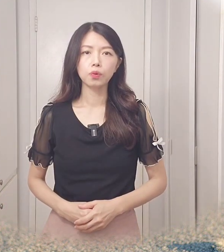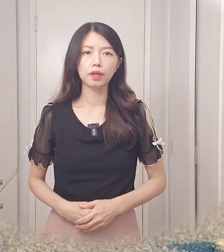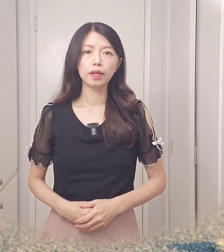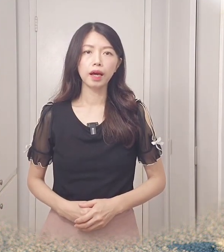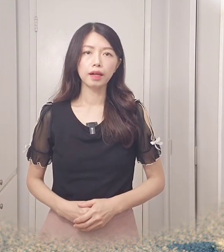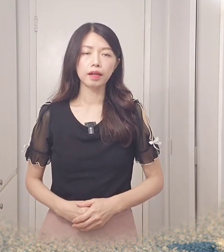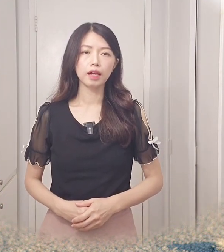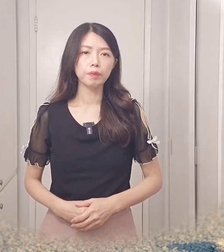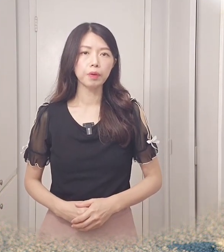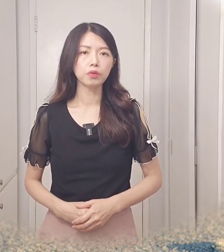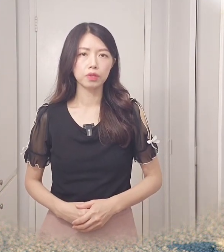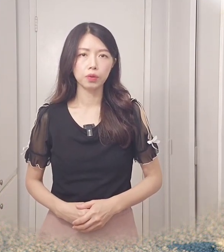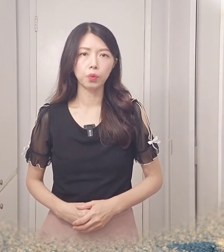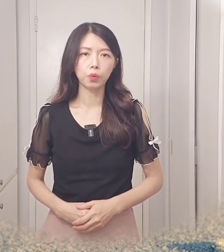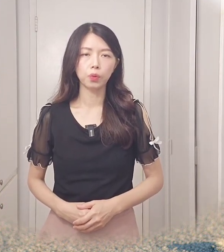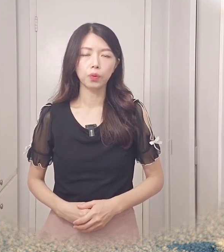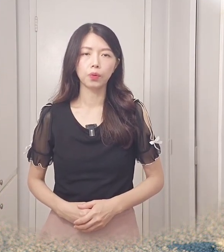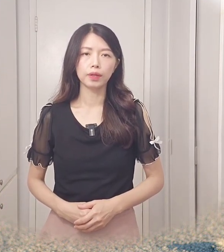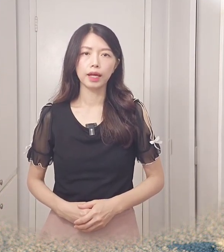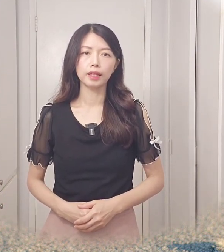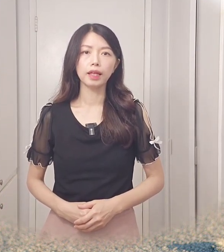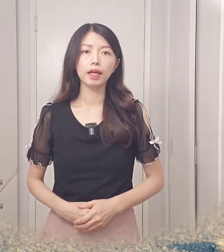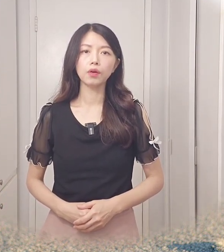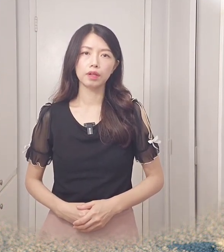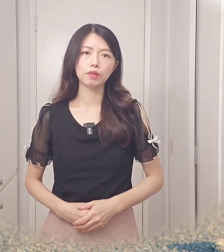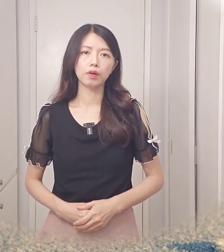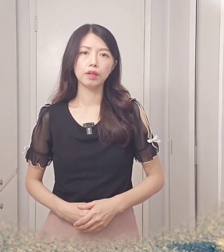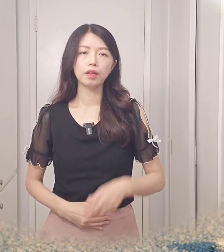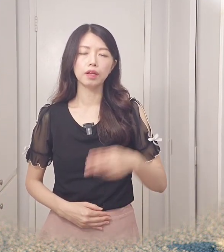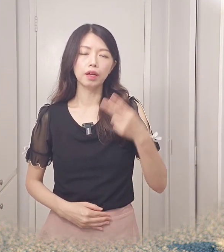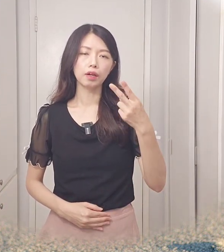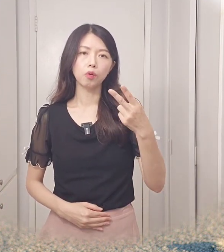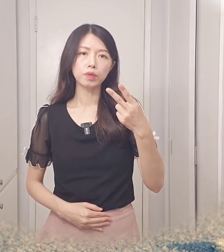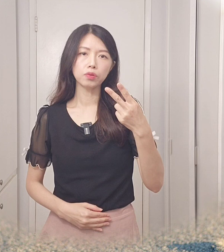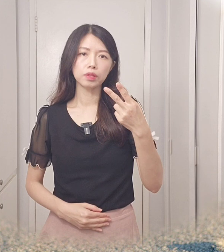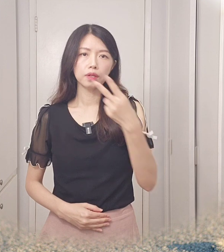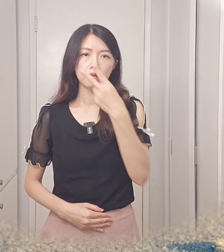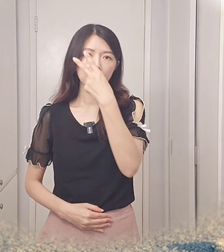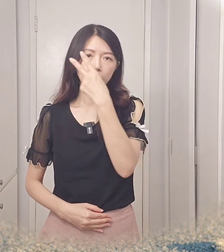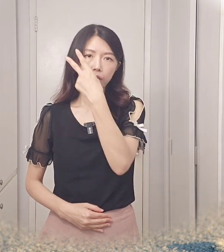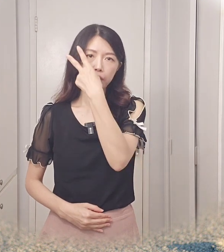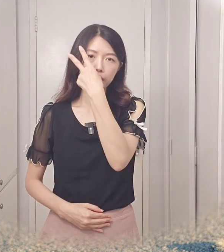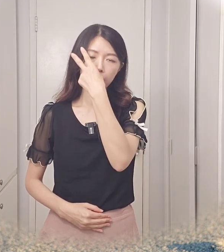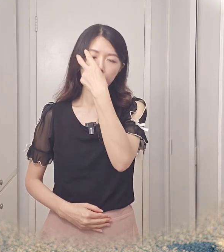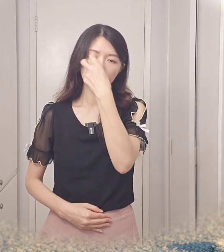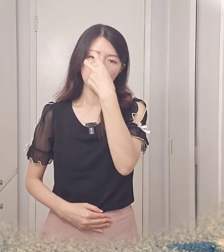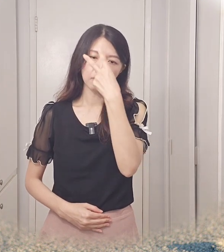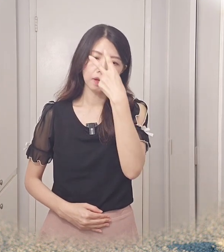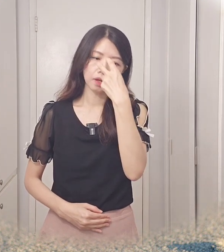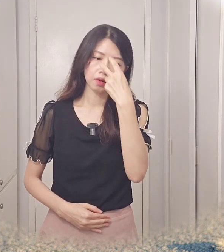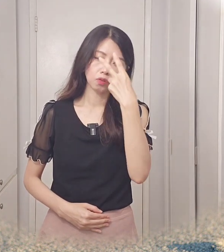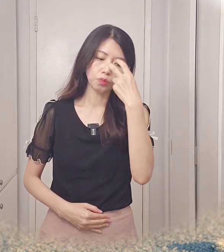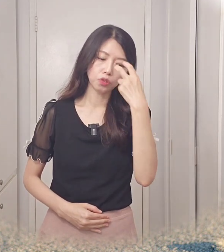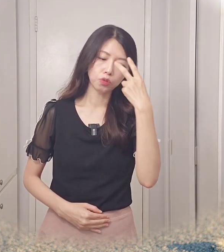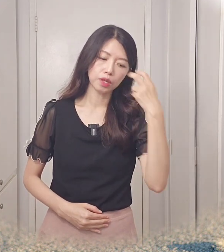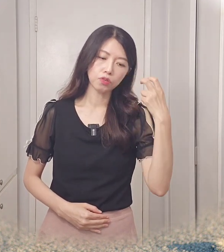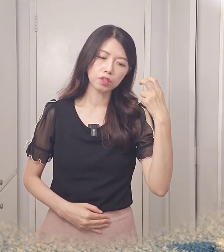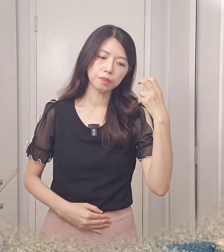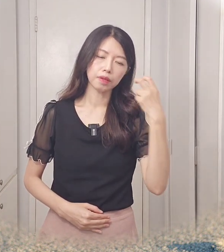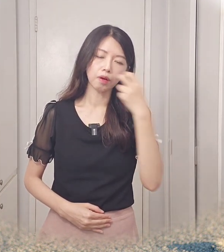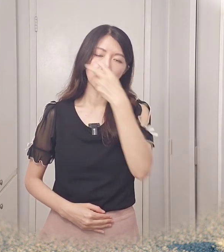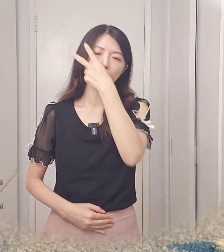주의 손이 항상 살펴주시고, 자다라고 한 뒤의 수어는 검지중지를 눈앞에서 이렇게